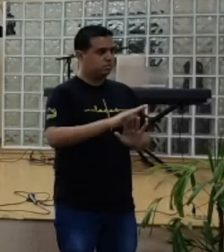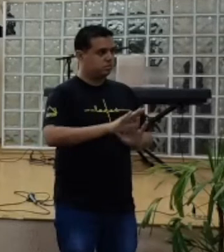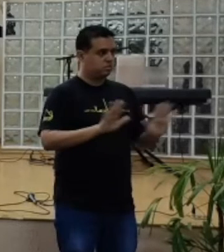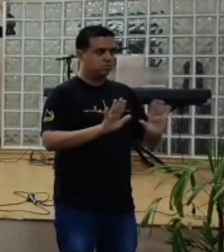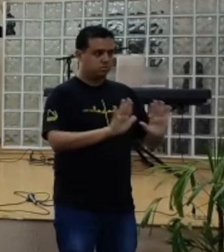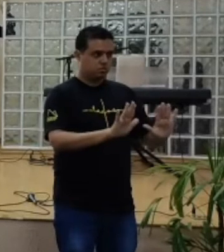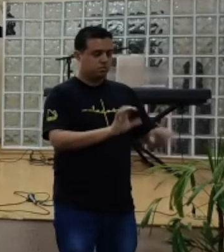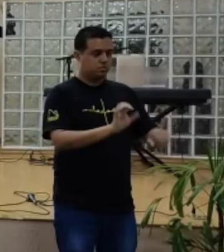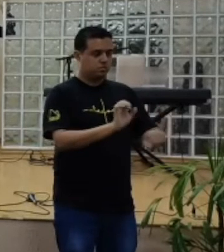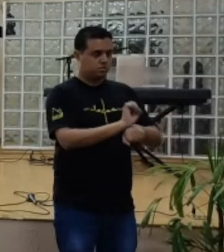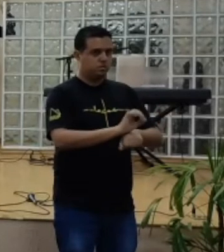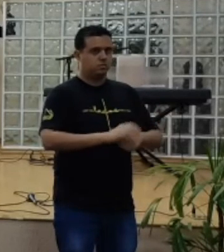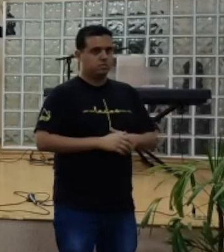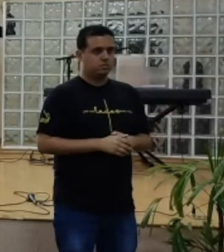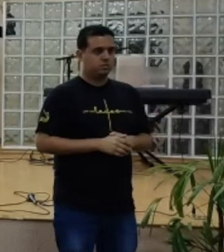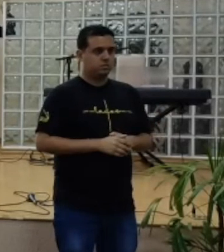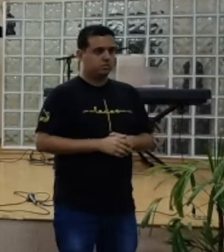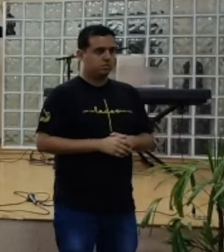4,